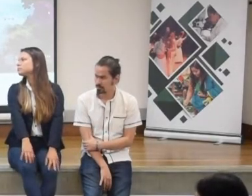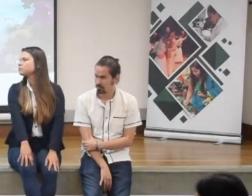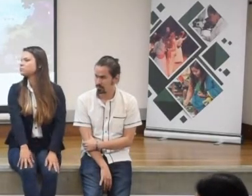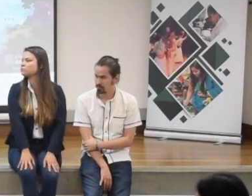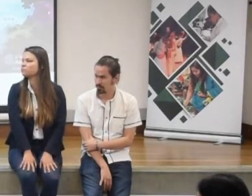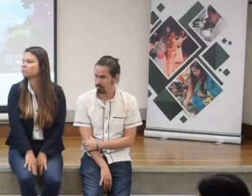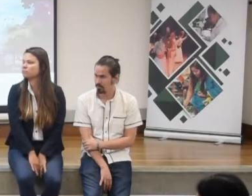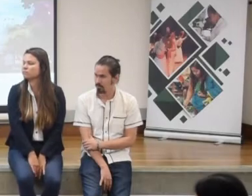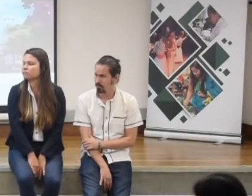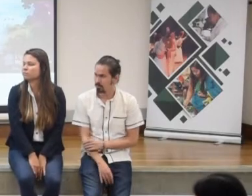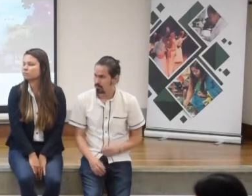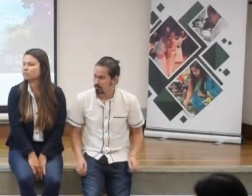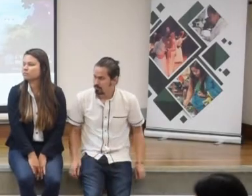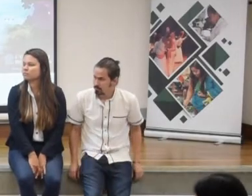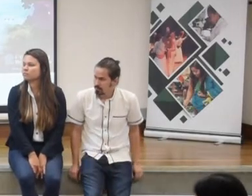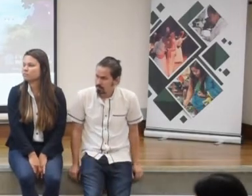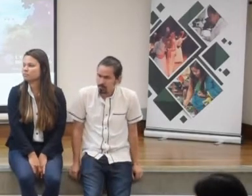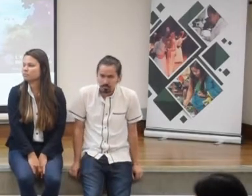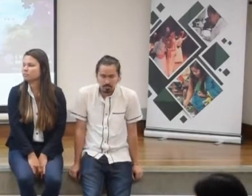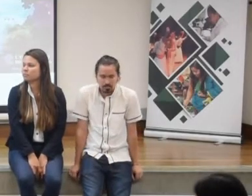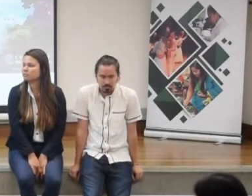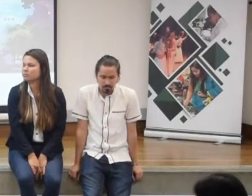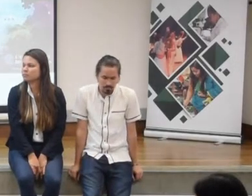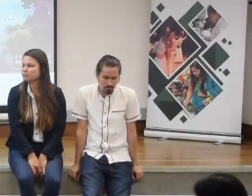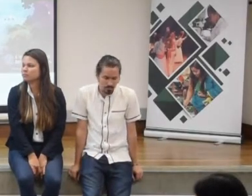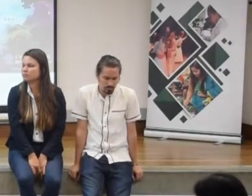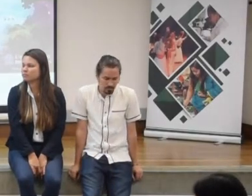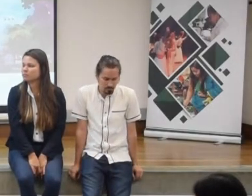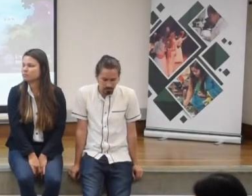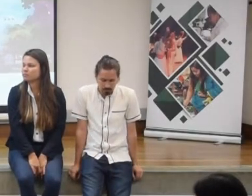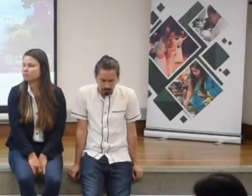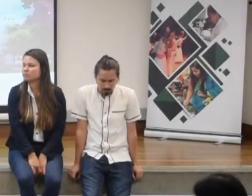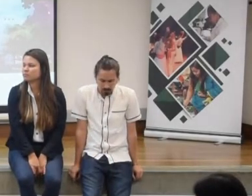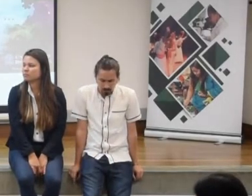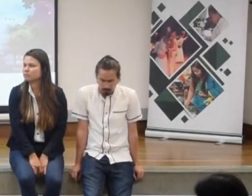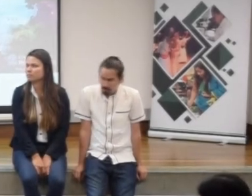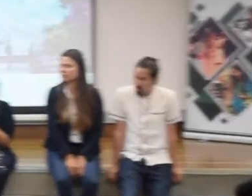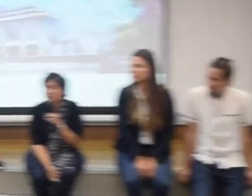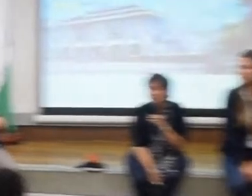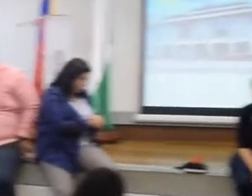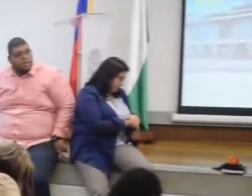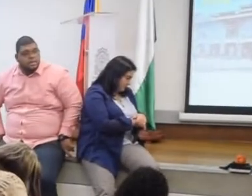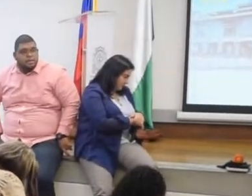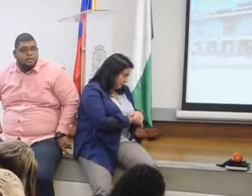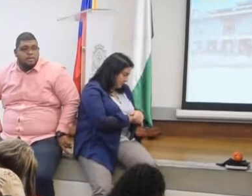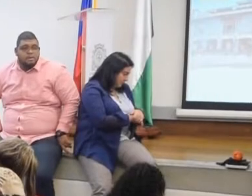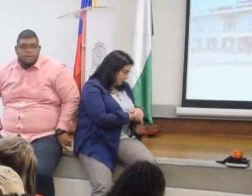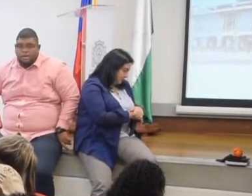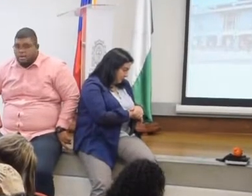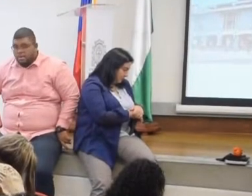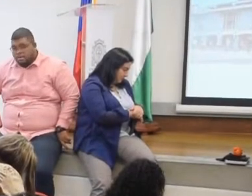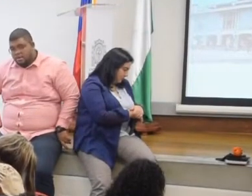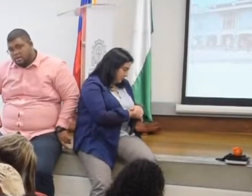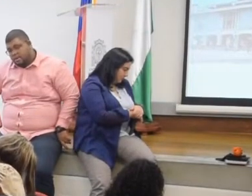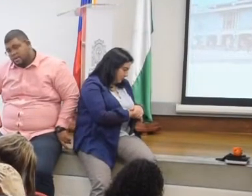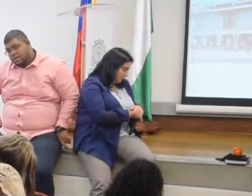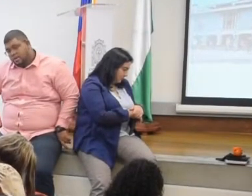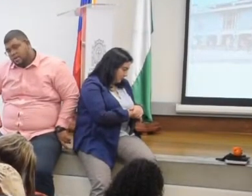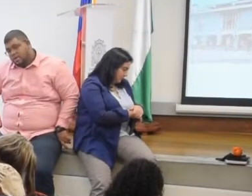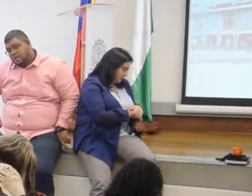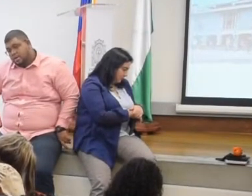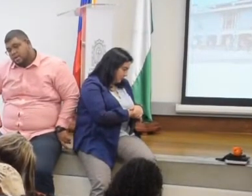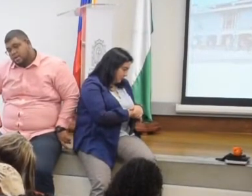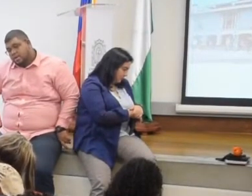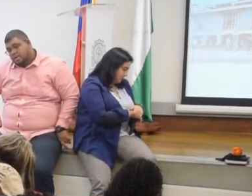primera el 12 de febrero, la segunda el 26, la tercera el 11 de marzo, el